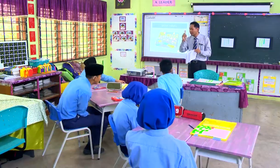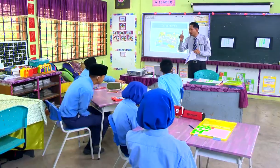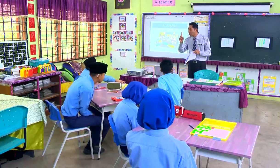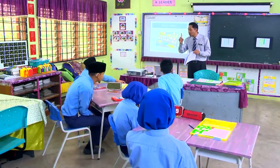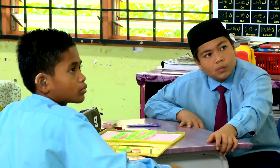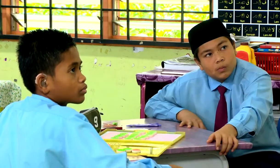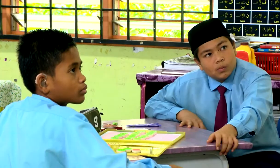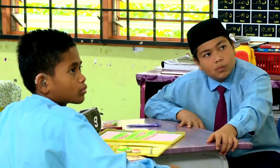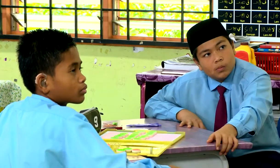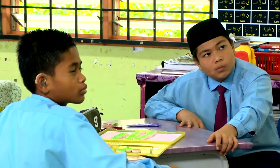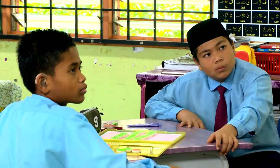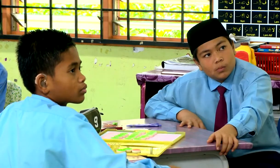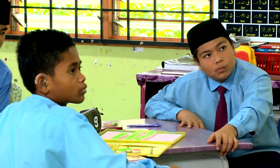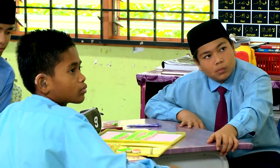satu latihan.